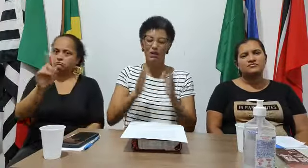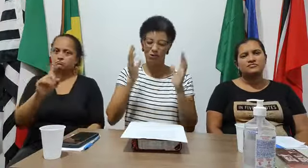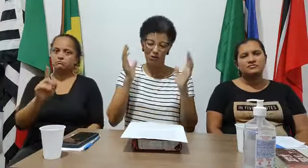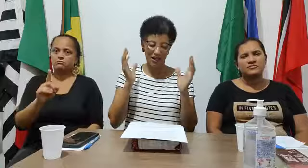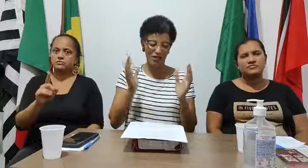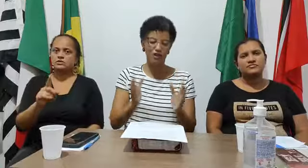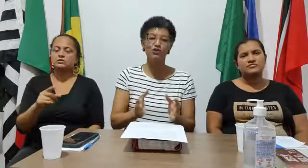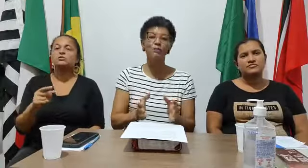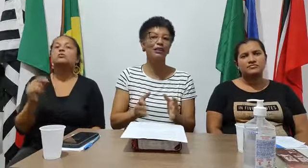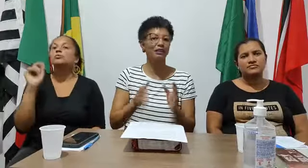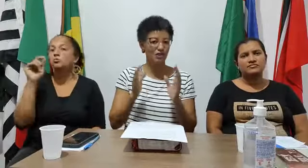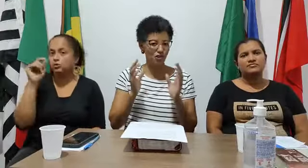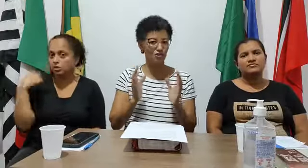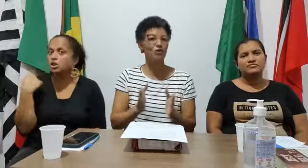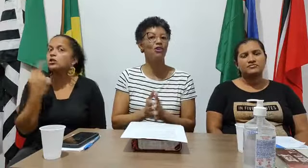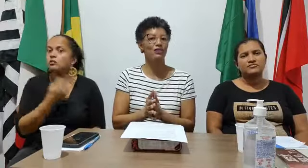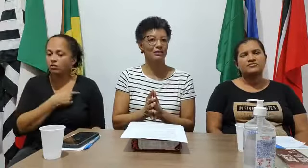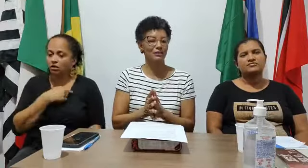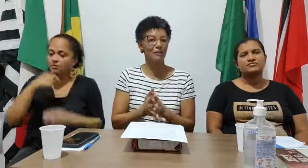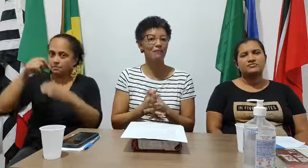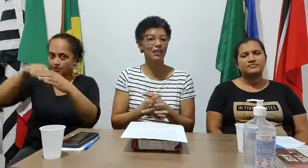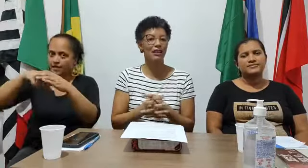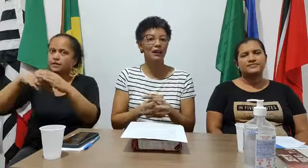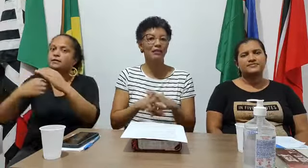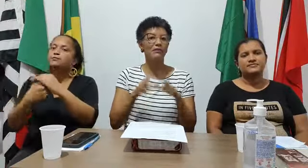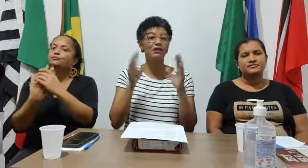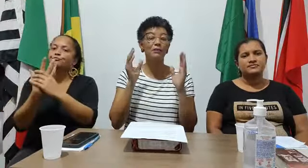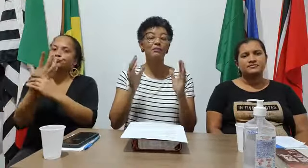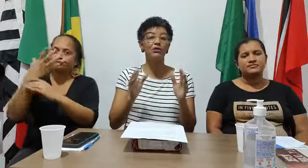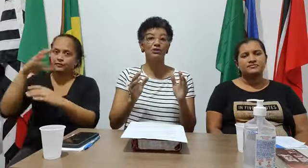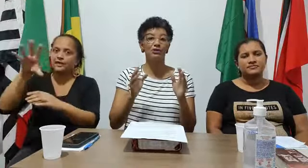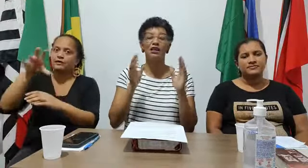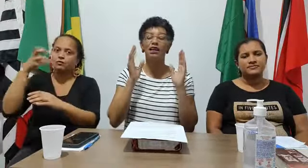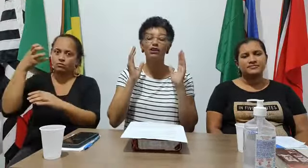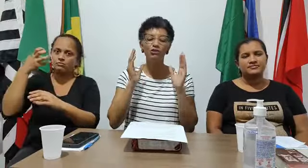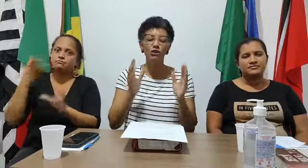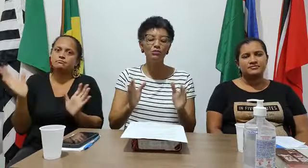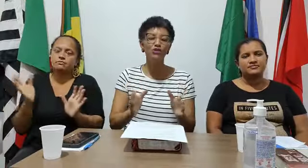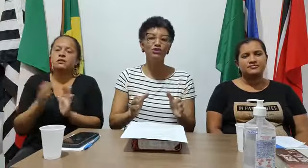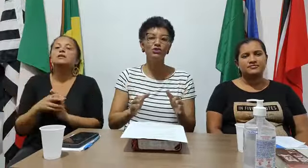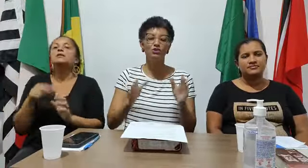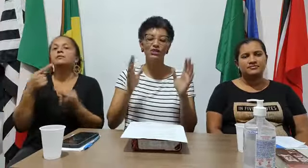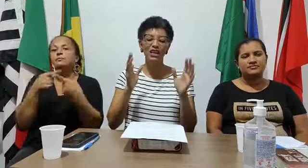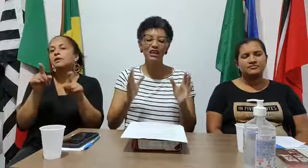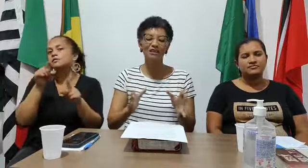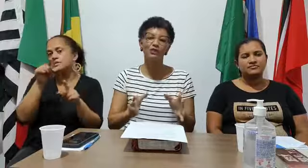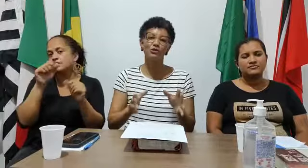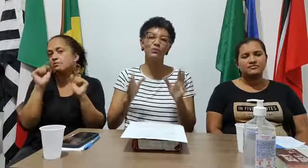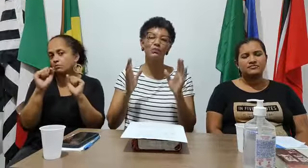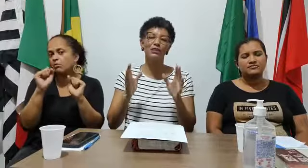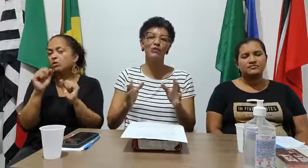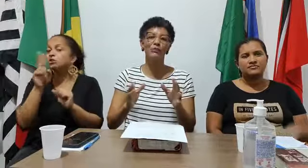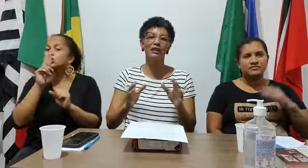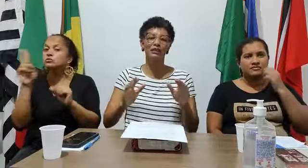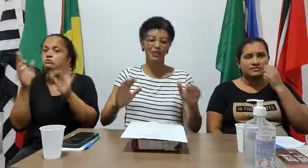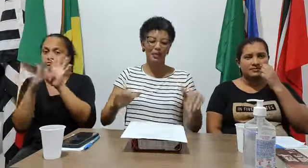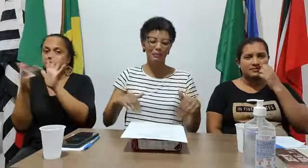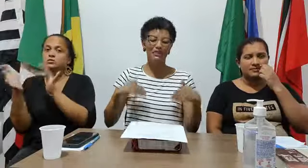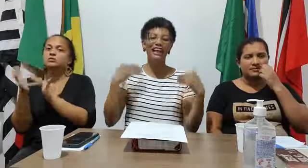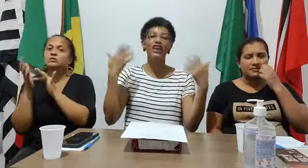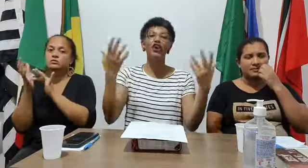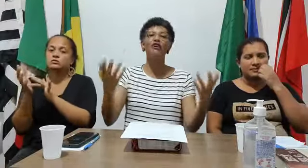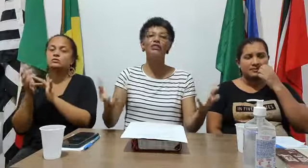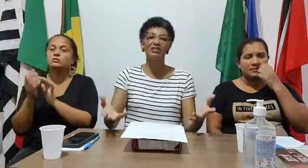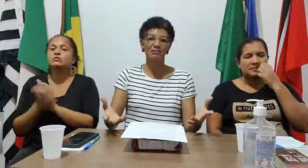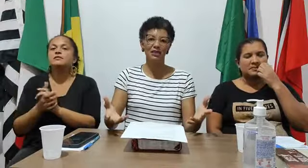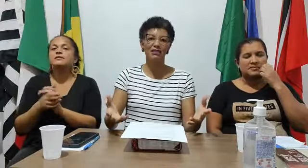zomba. O que a gente planta, a gente colhe. Amém? Mas você pode, em nome de Jesus, em Deus, por meio da sua palavra,